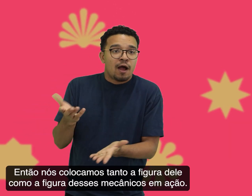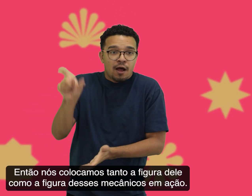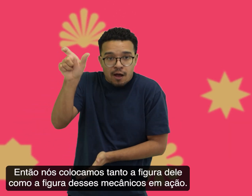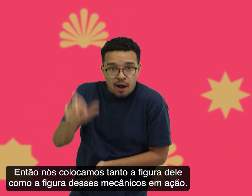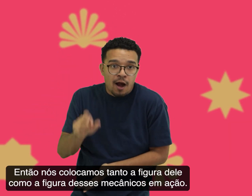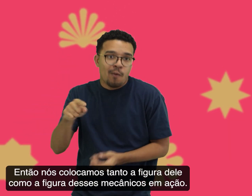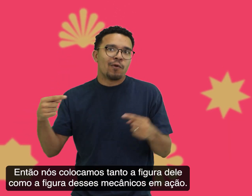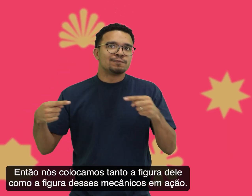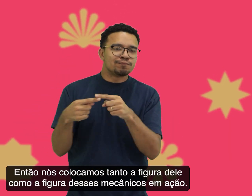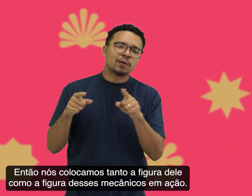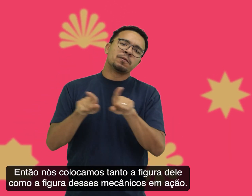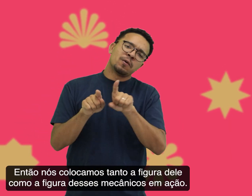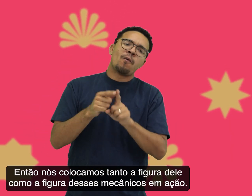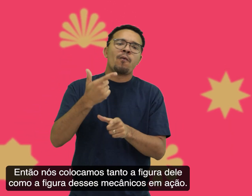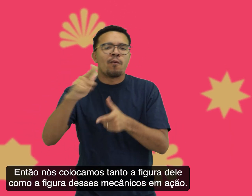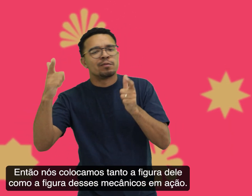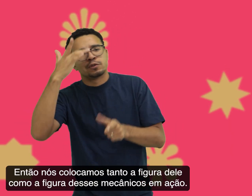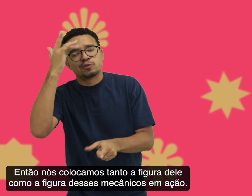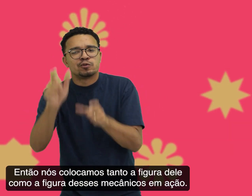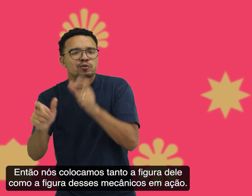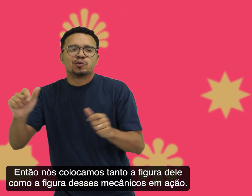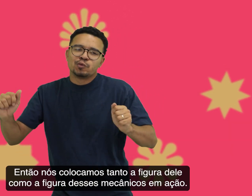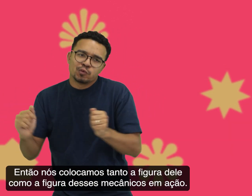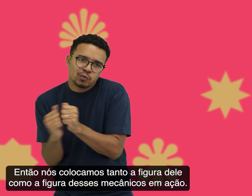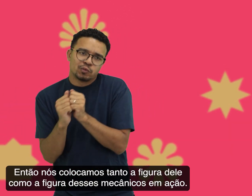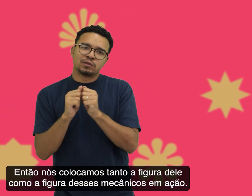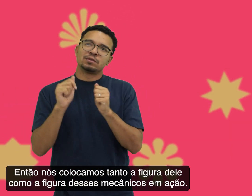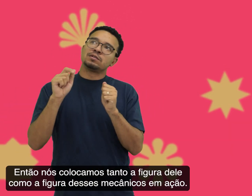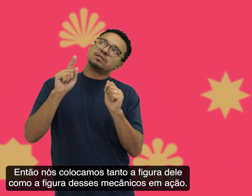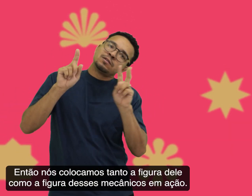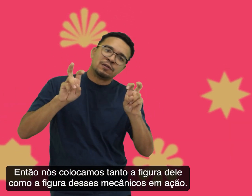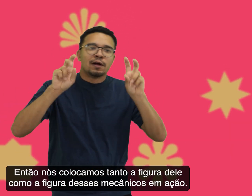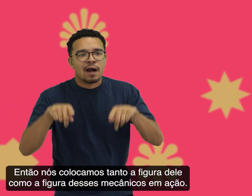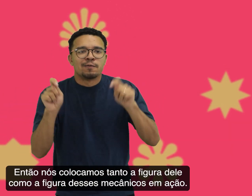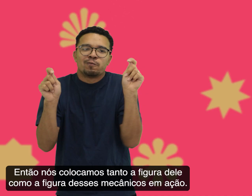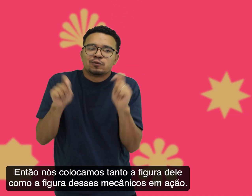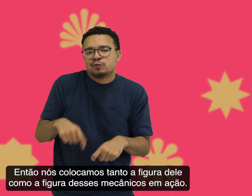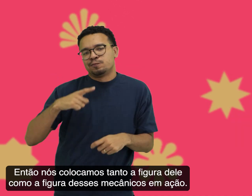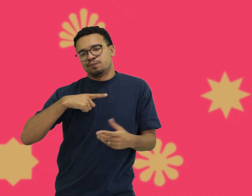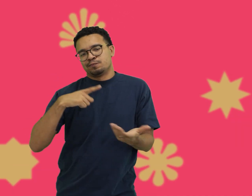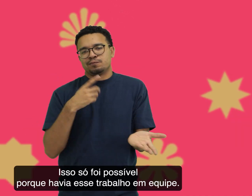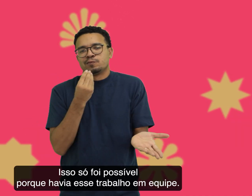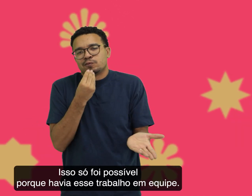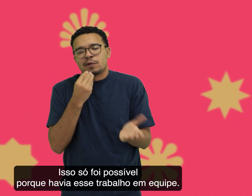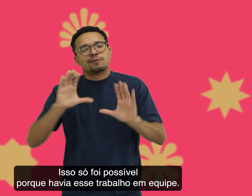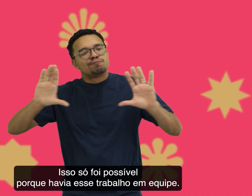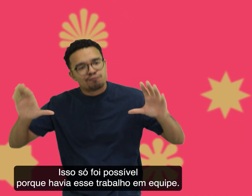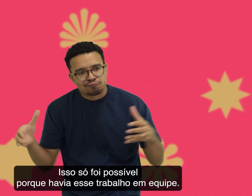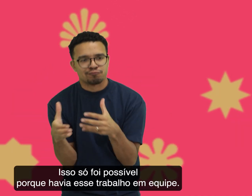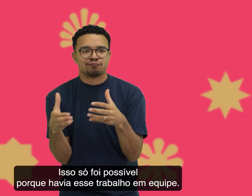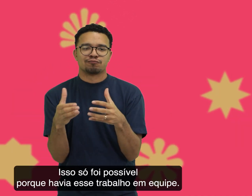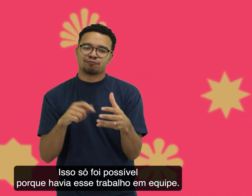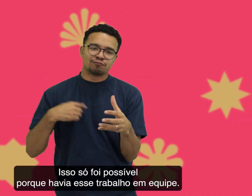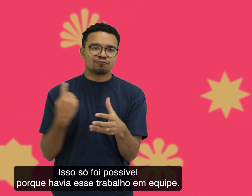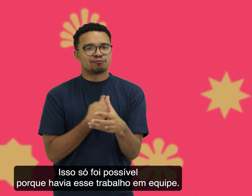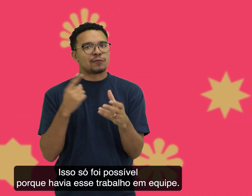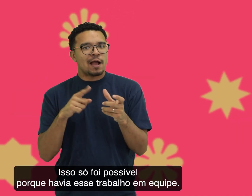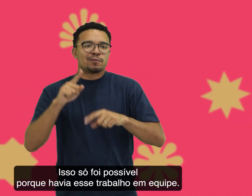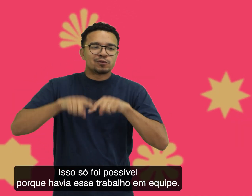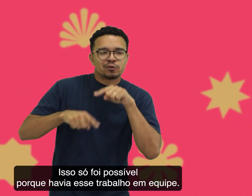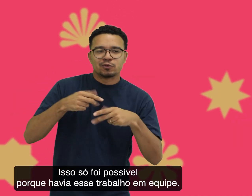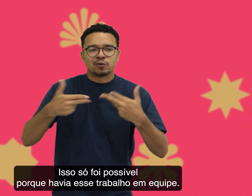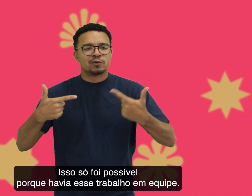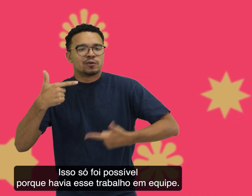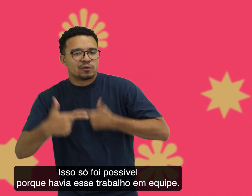estavam com ele. Então nós colocamos tanto a figura dele como a figura desses mecânicos em ação. Isso só foi